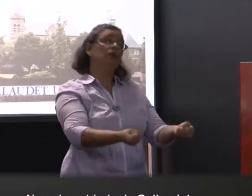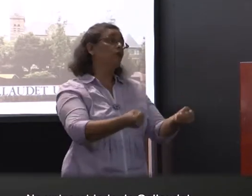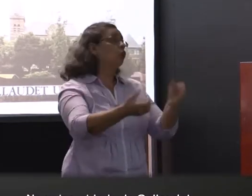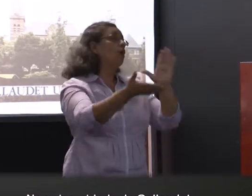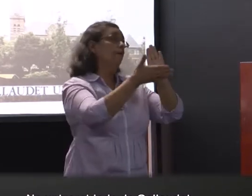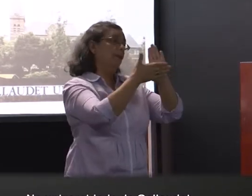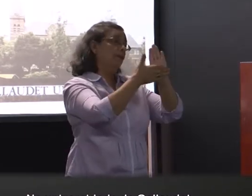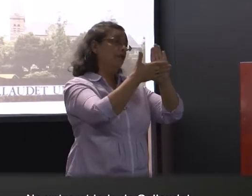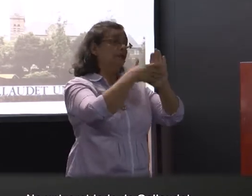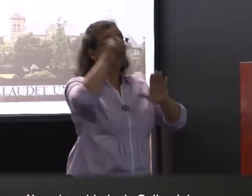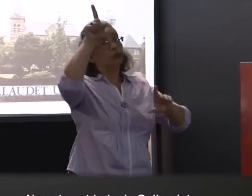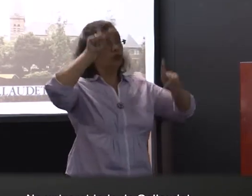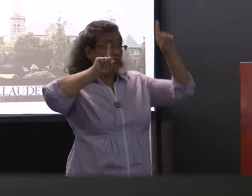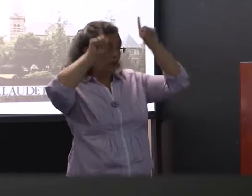de Gallaudet,